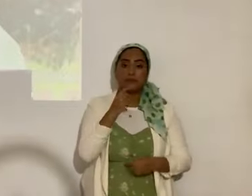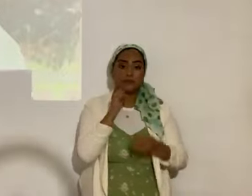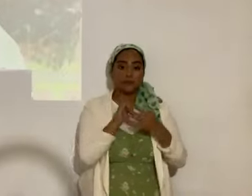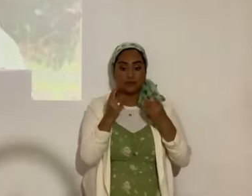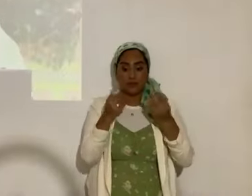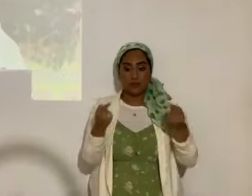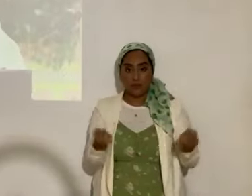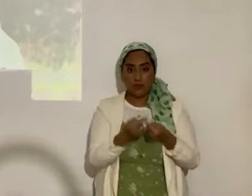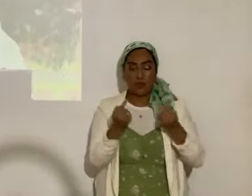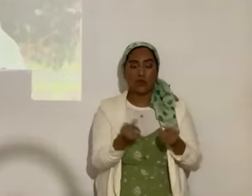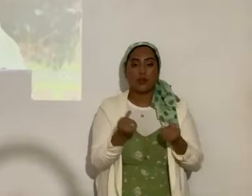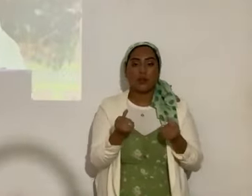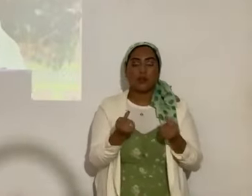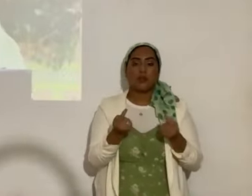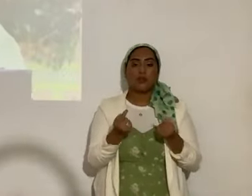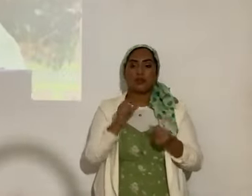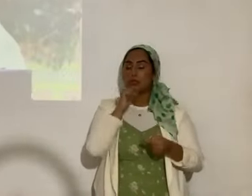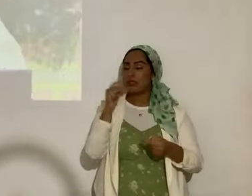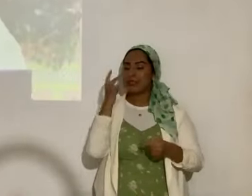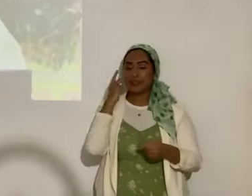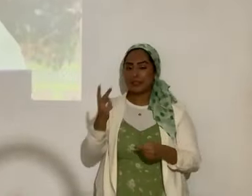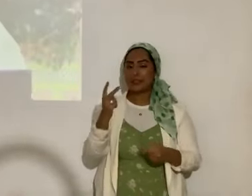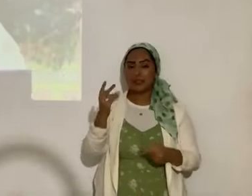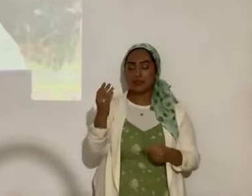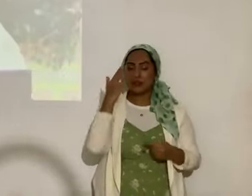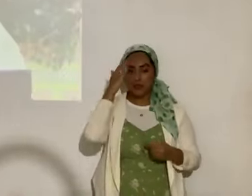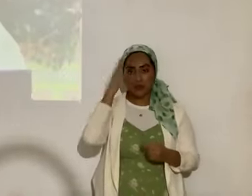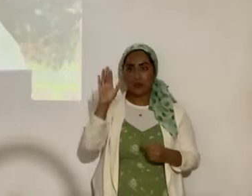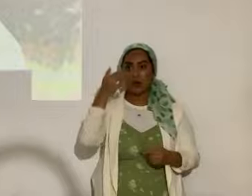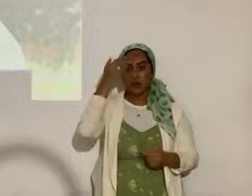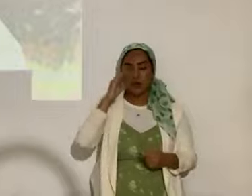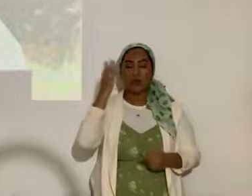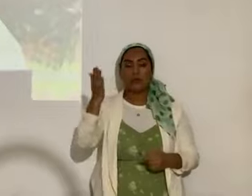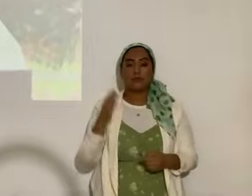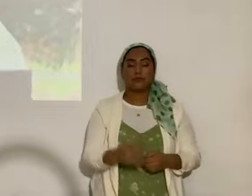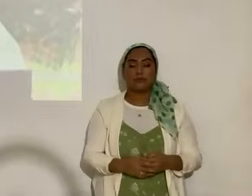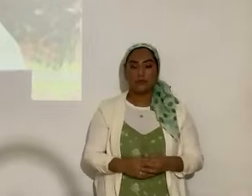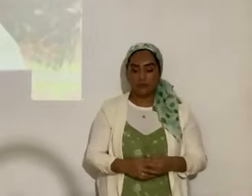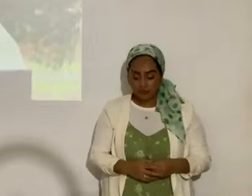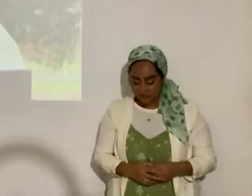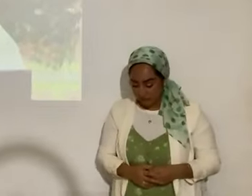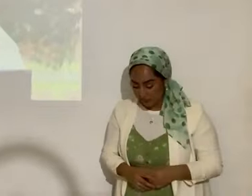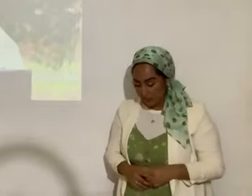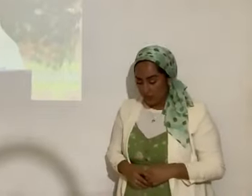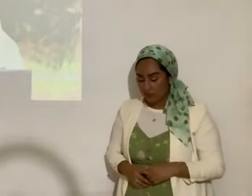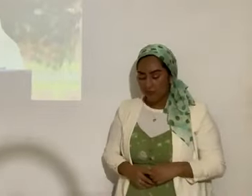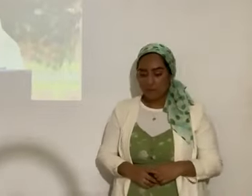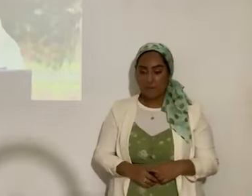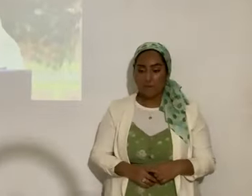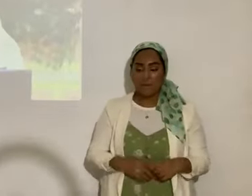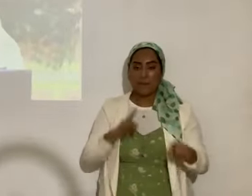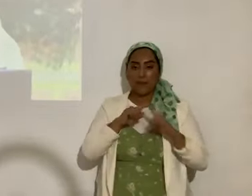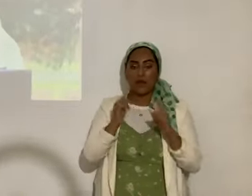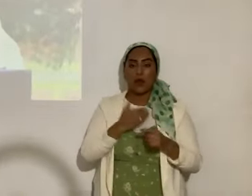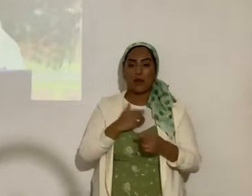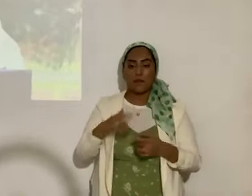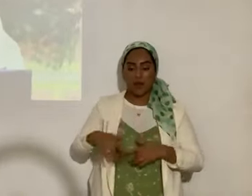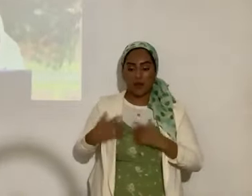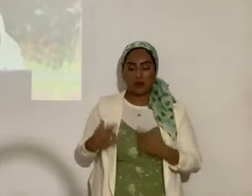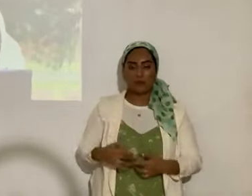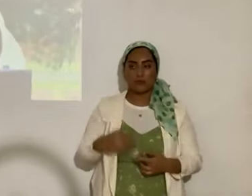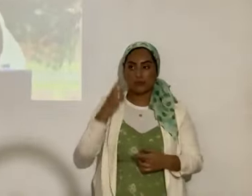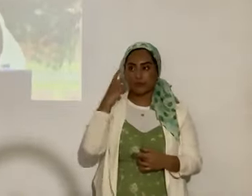el que hace mal no ha visto no ha conocido a elogio obviamente no se refiere a verlo con los ojos físicos sino con los ojos del corazón